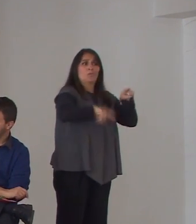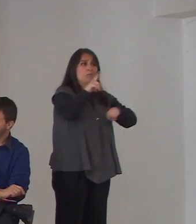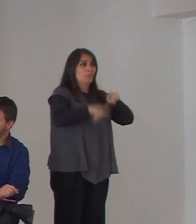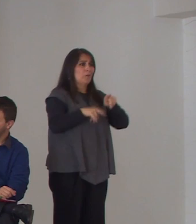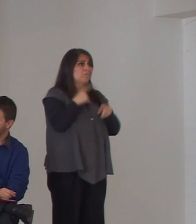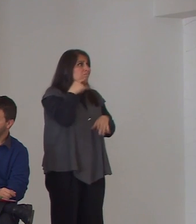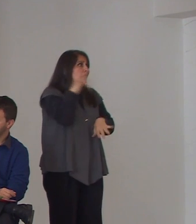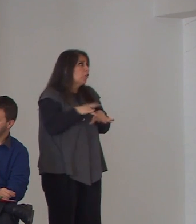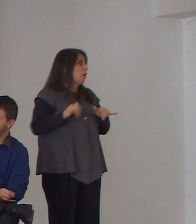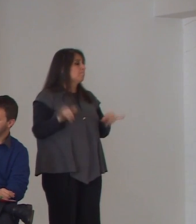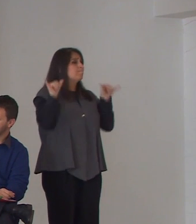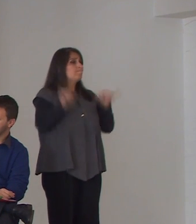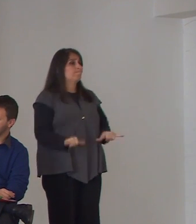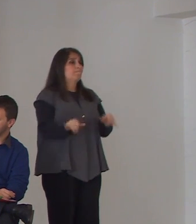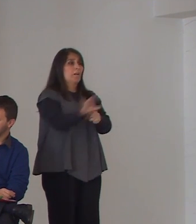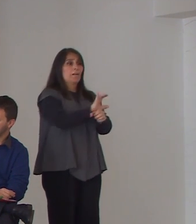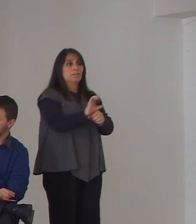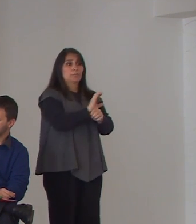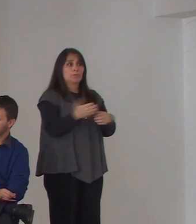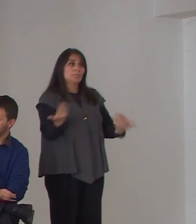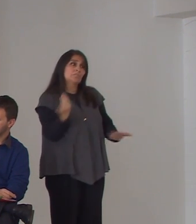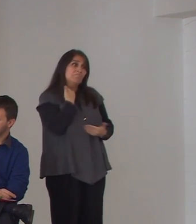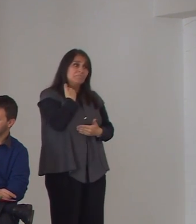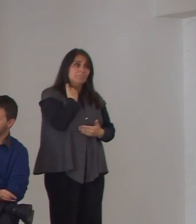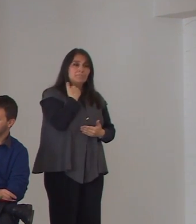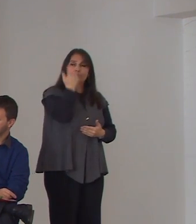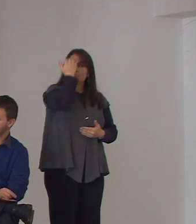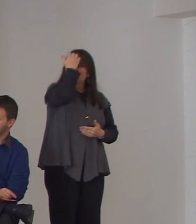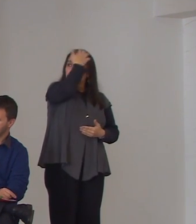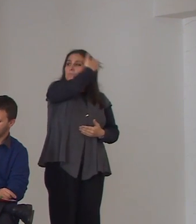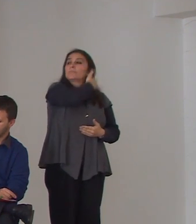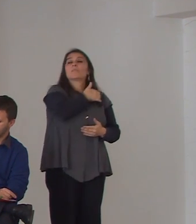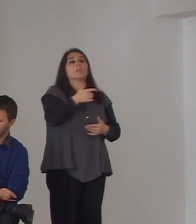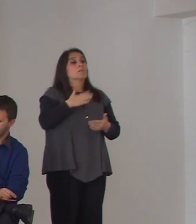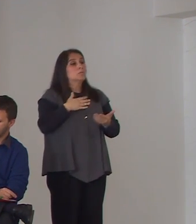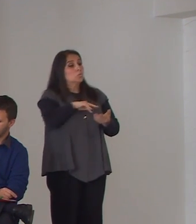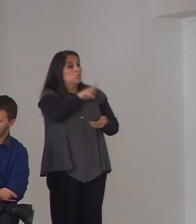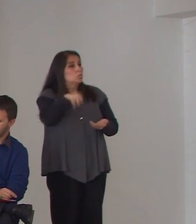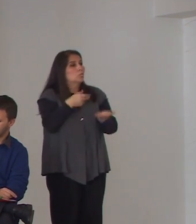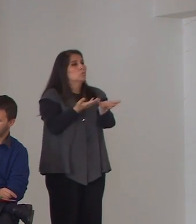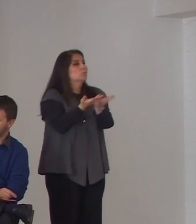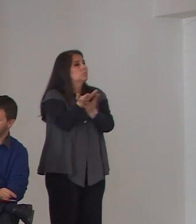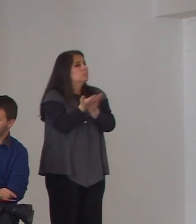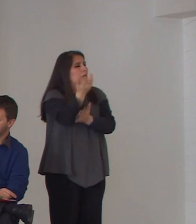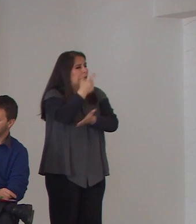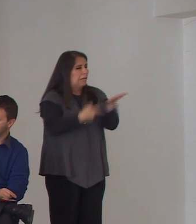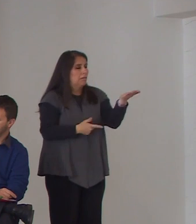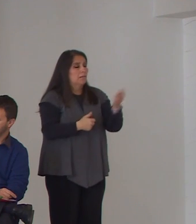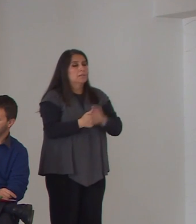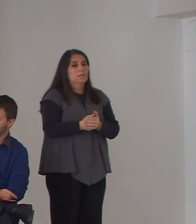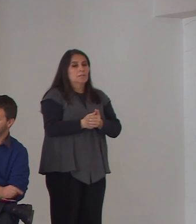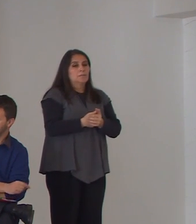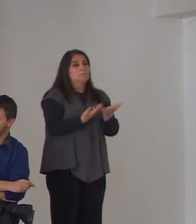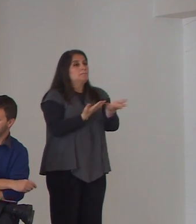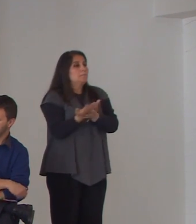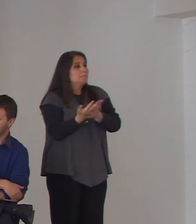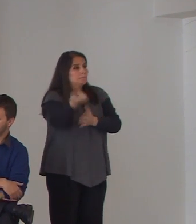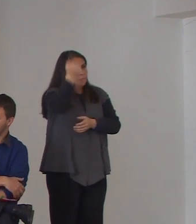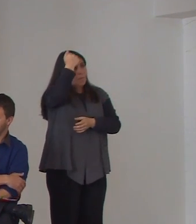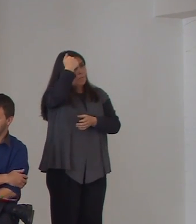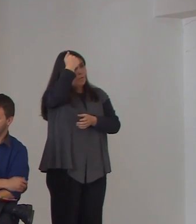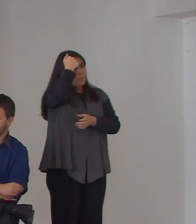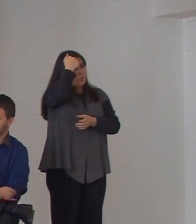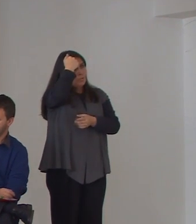ciudades. Yo creía que la recomendación nuestra es a las maestras, a quienes